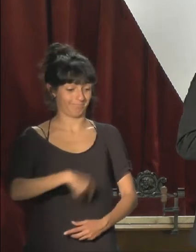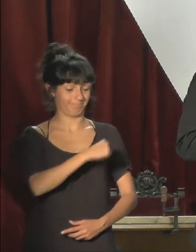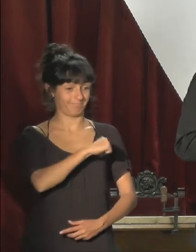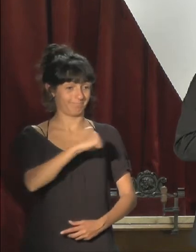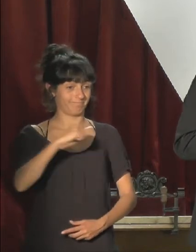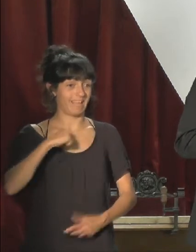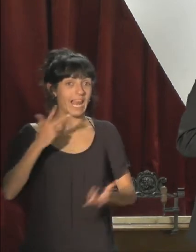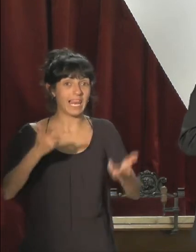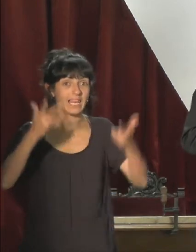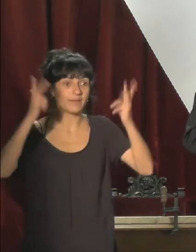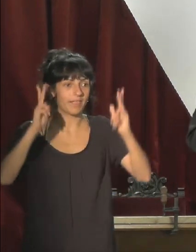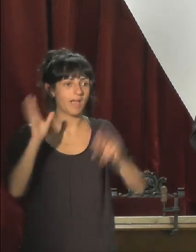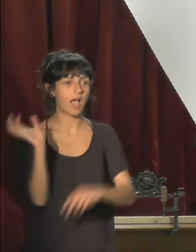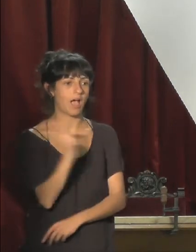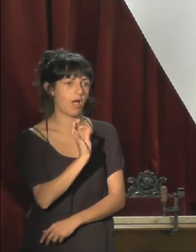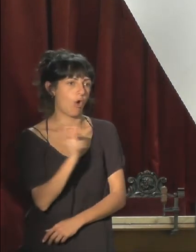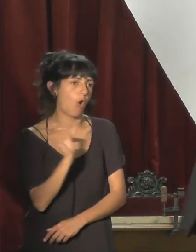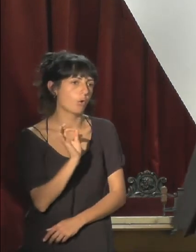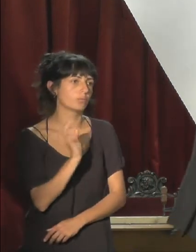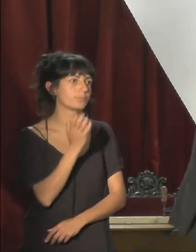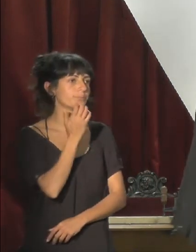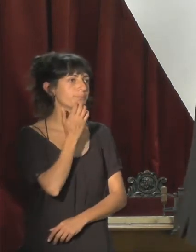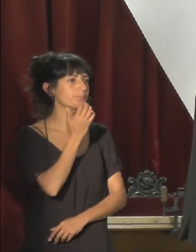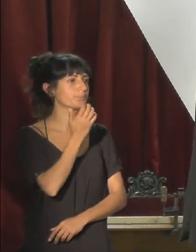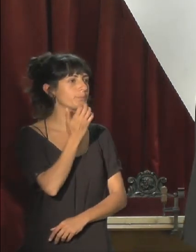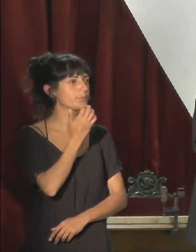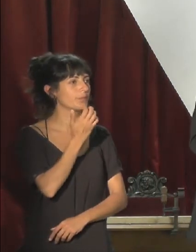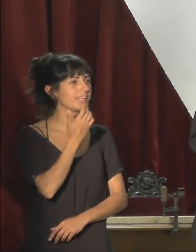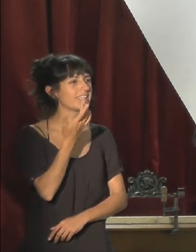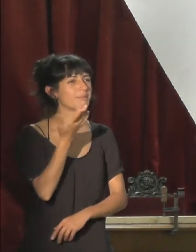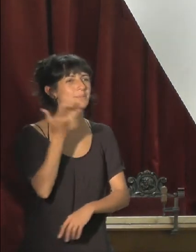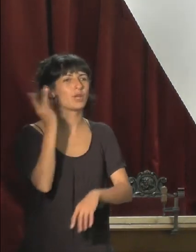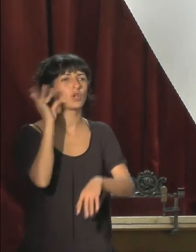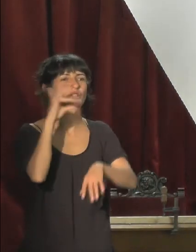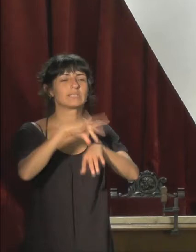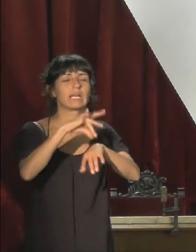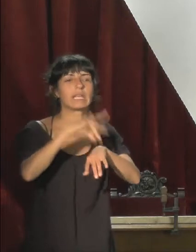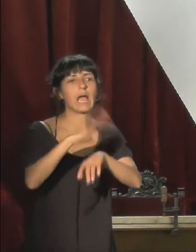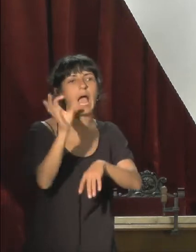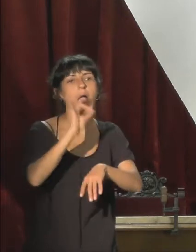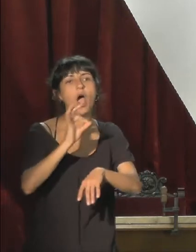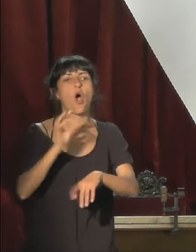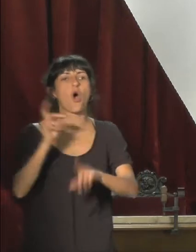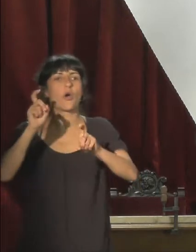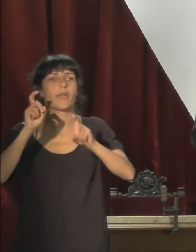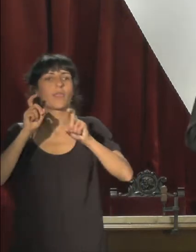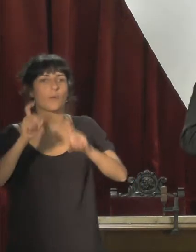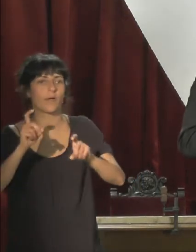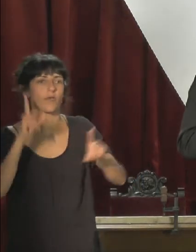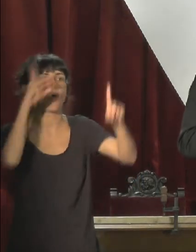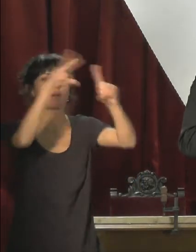da privatización da sanidade e da educación, e poderíamos seguir,